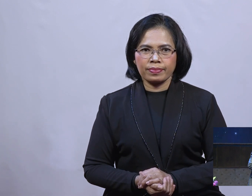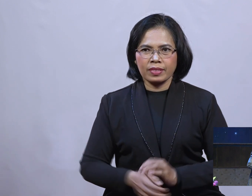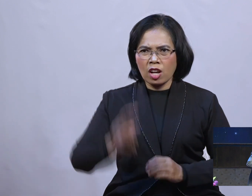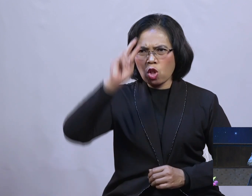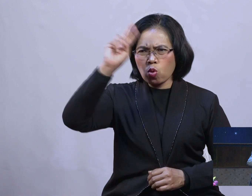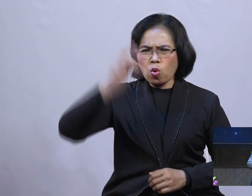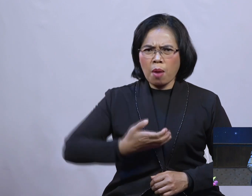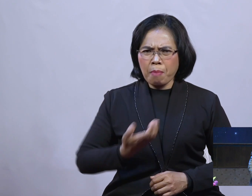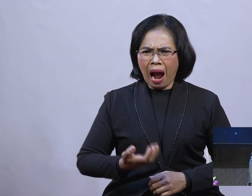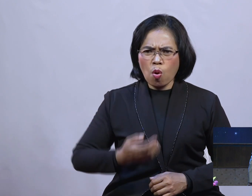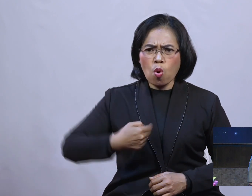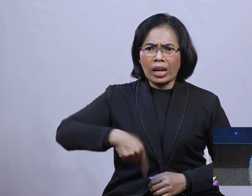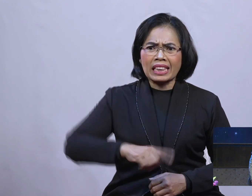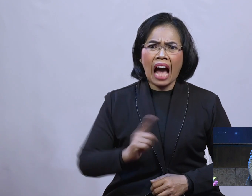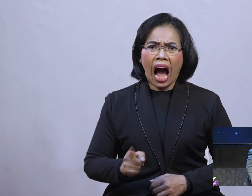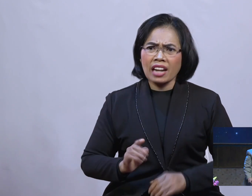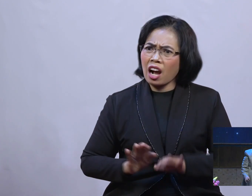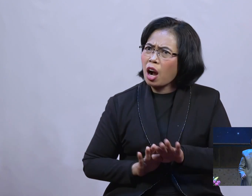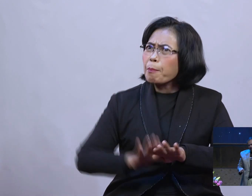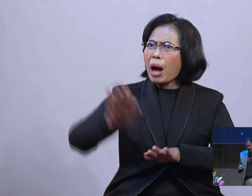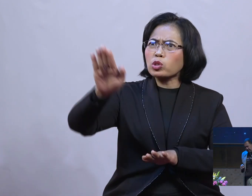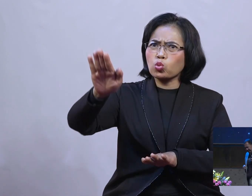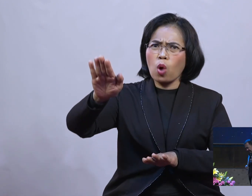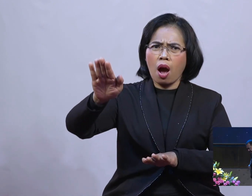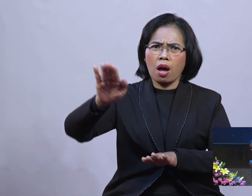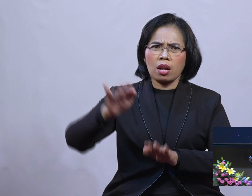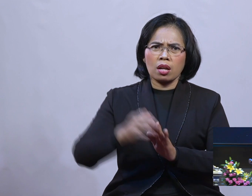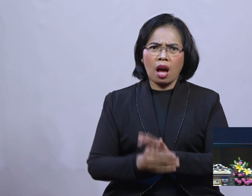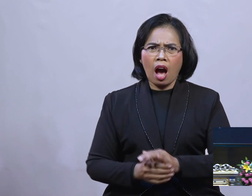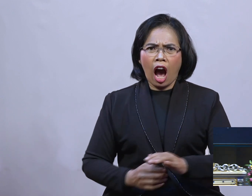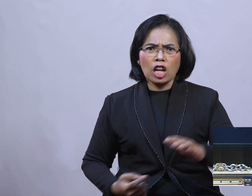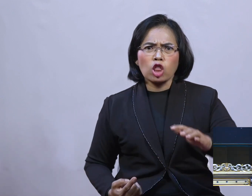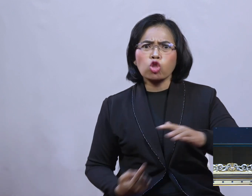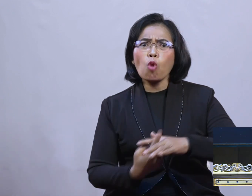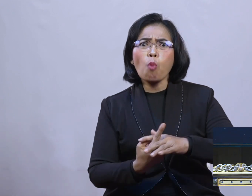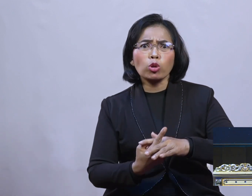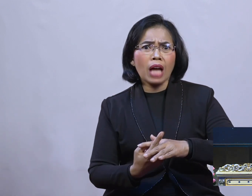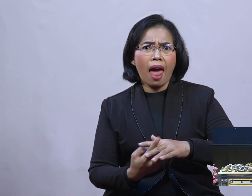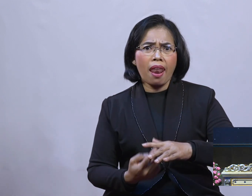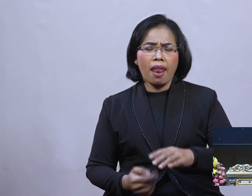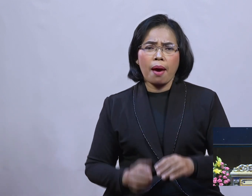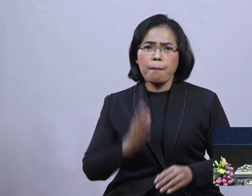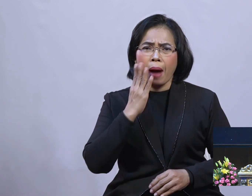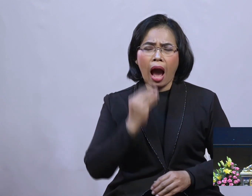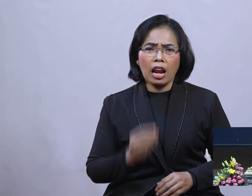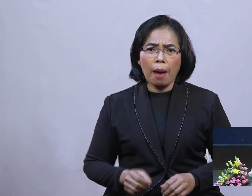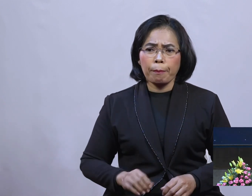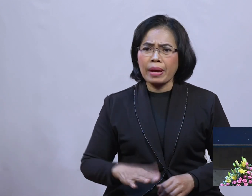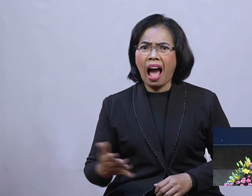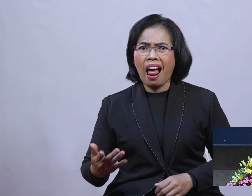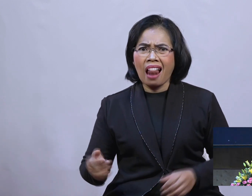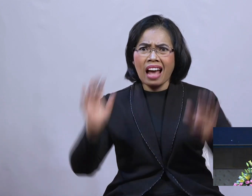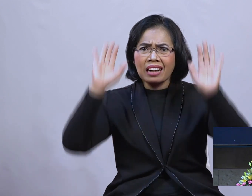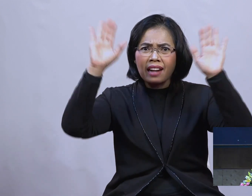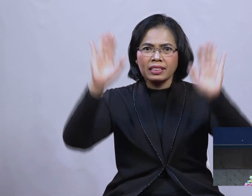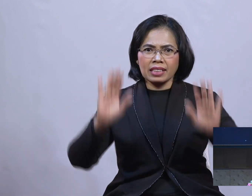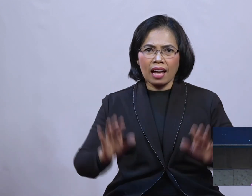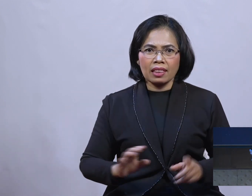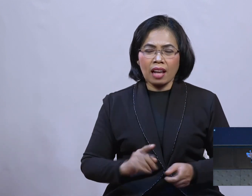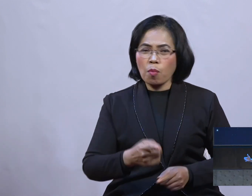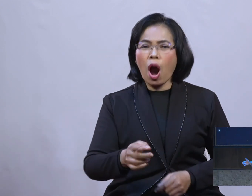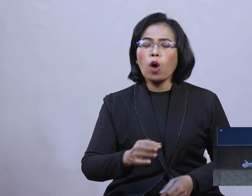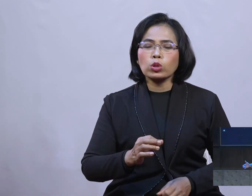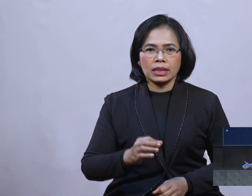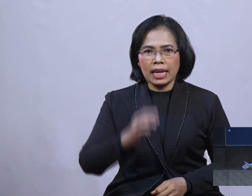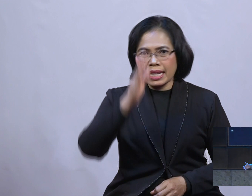Hai Tuhan mau kita kemajuan I won't mau kita ada terobosan Tuhan mau kita mengalami hal yang dahsyat makanya kita bilang kalau kamu Setiap